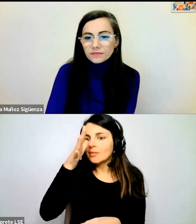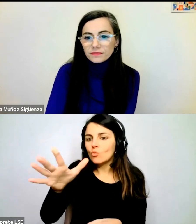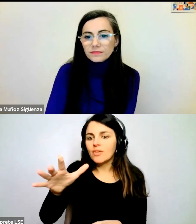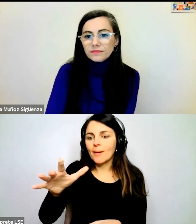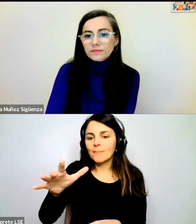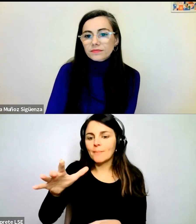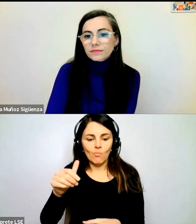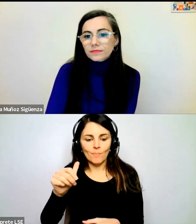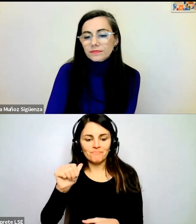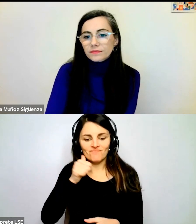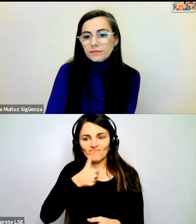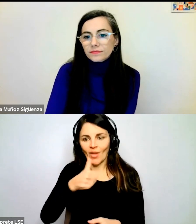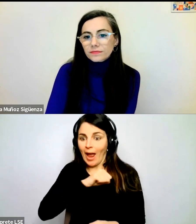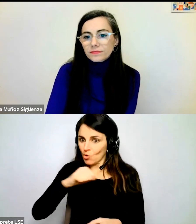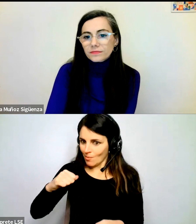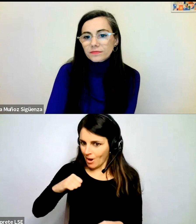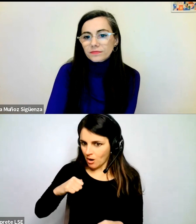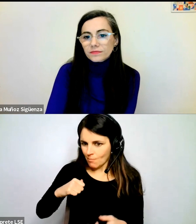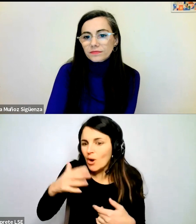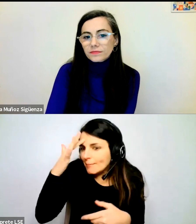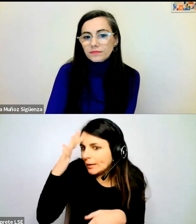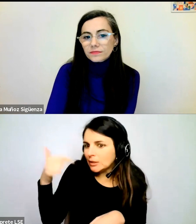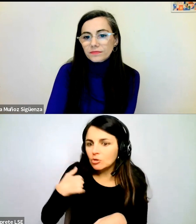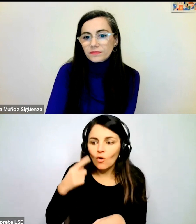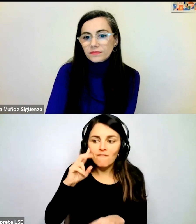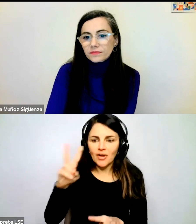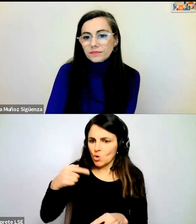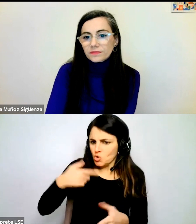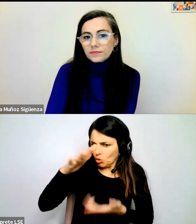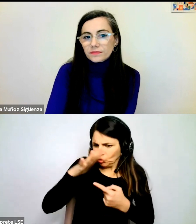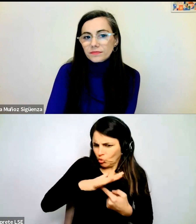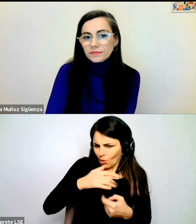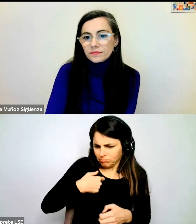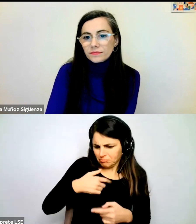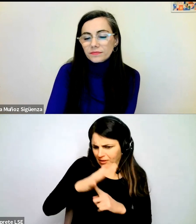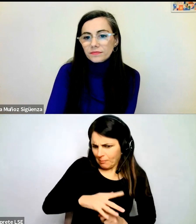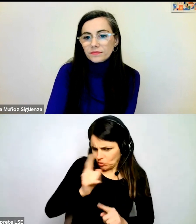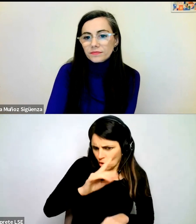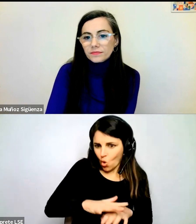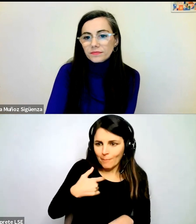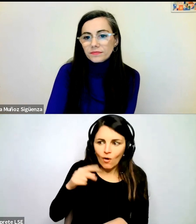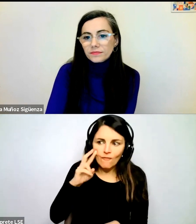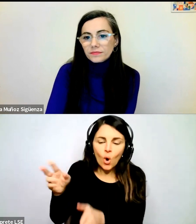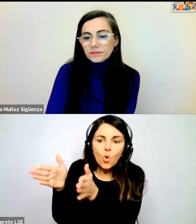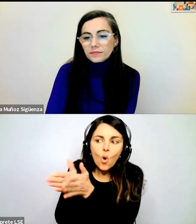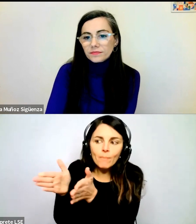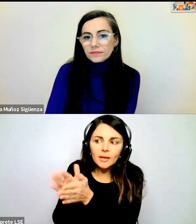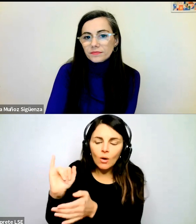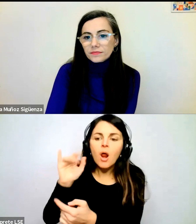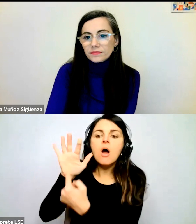sufriendo nosotros, si tenemos conocimiento que otra persona lo está sufriendo en alguna empresa, pues que tienen un formulario para poder